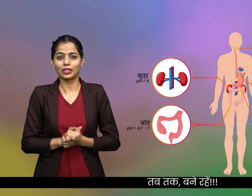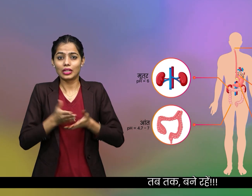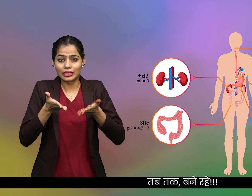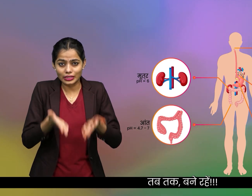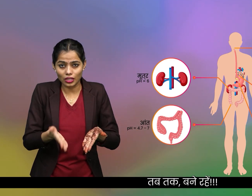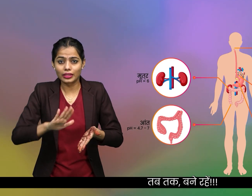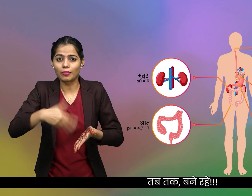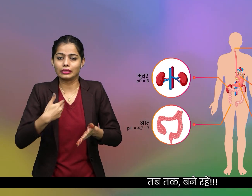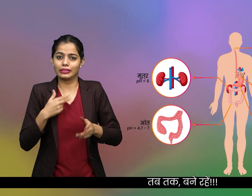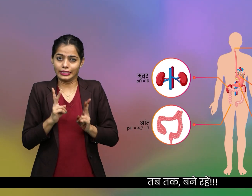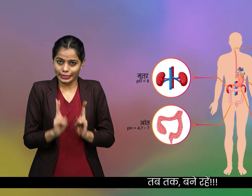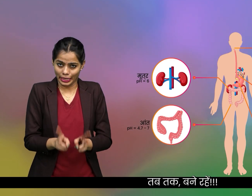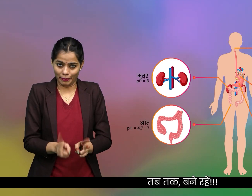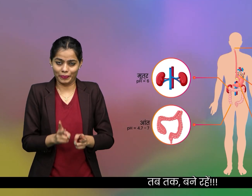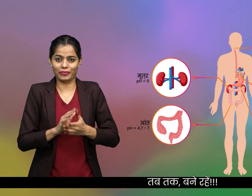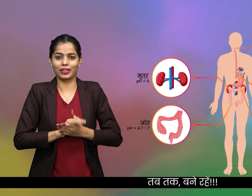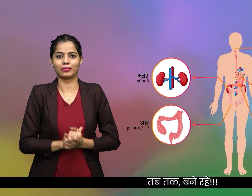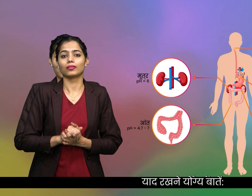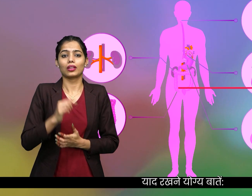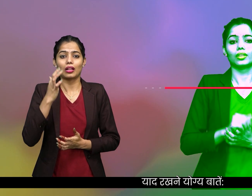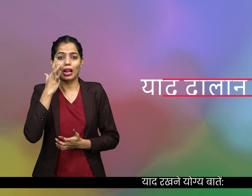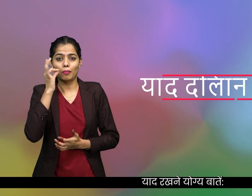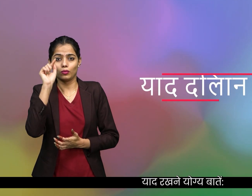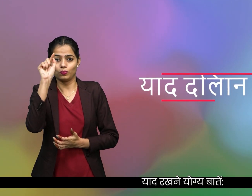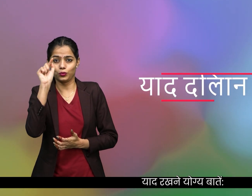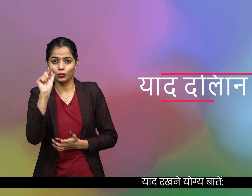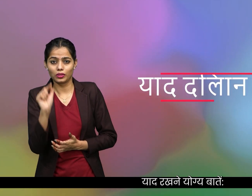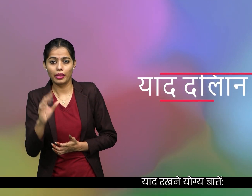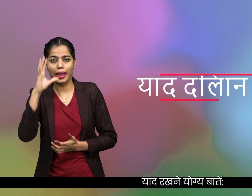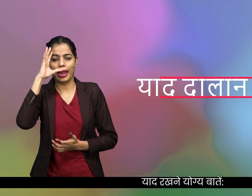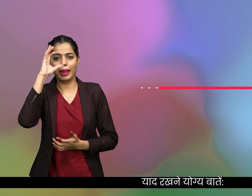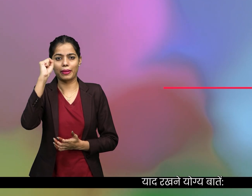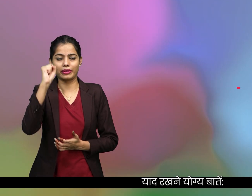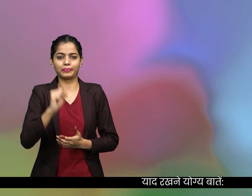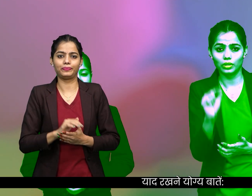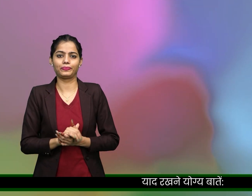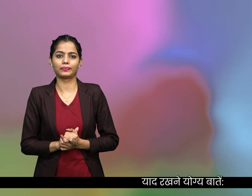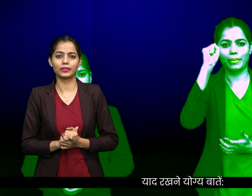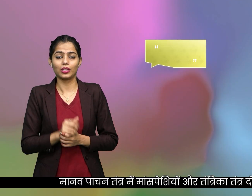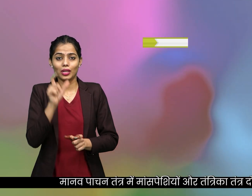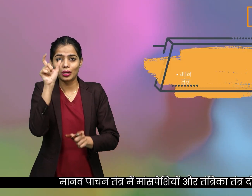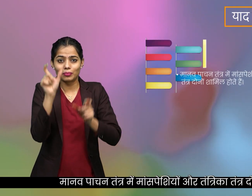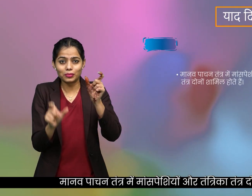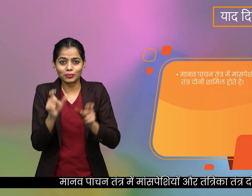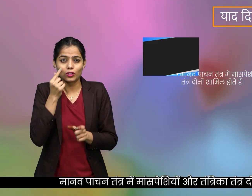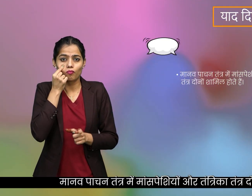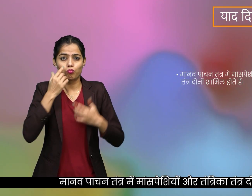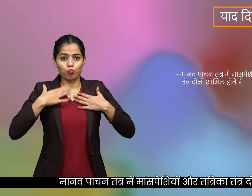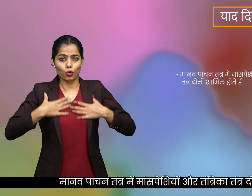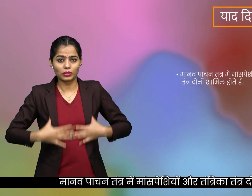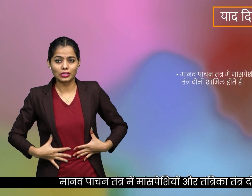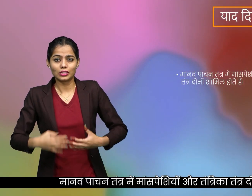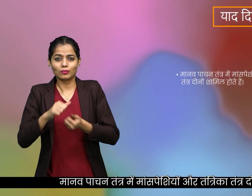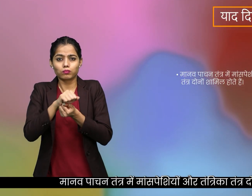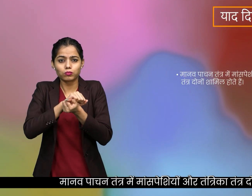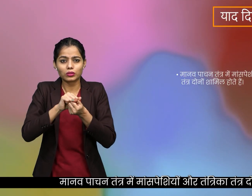तब तक बने रहें। याद रखने योग्य बातें। मानव पाचन